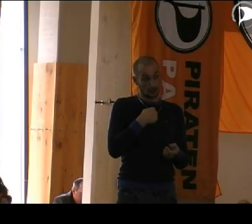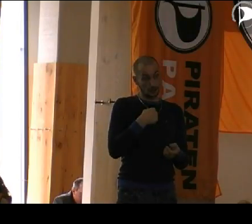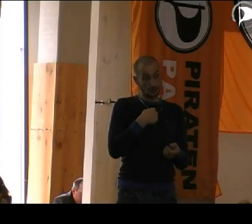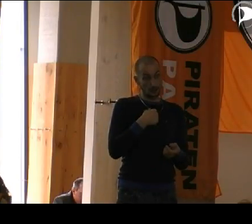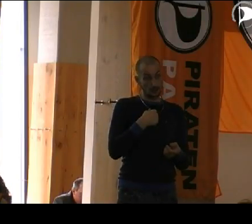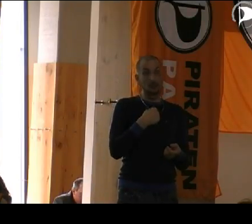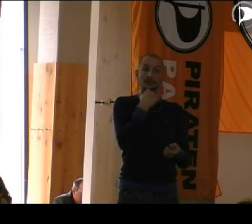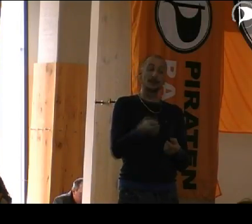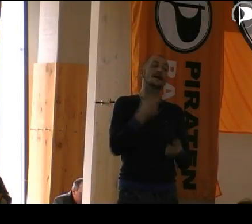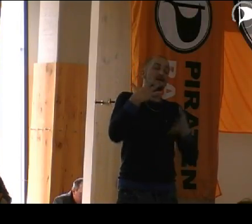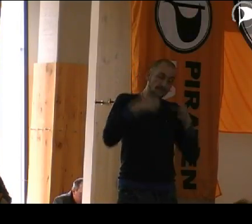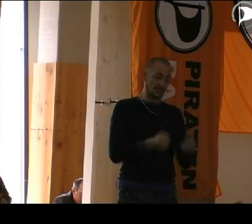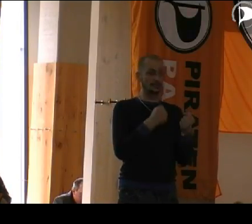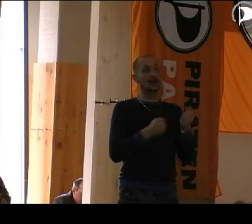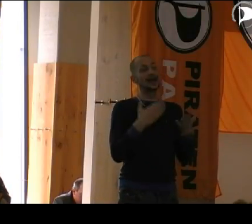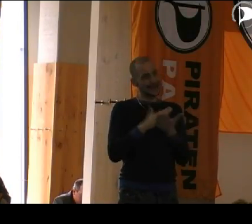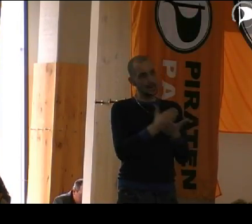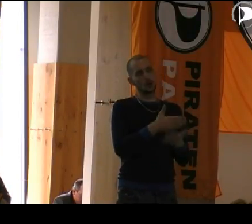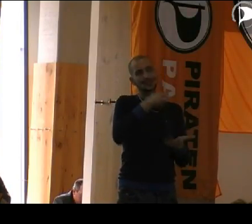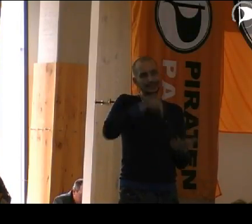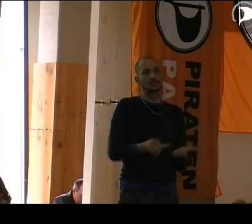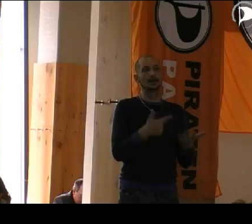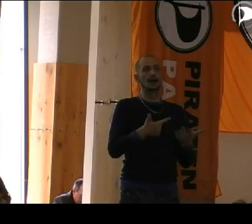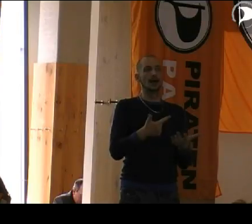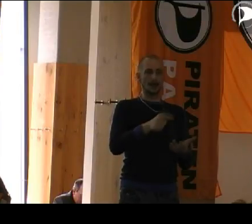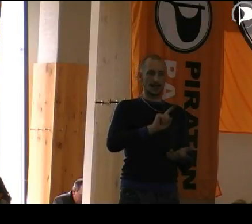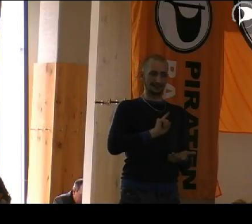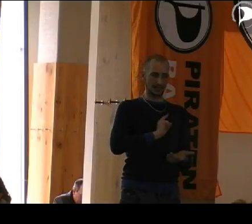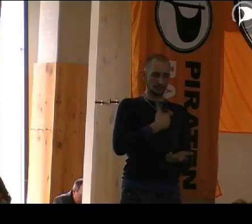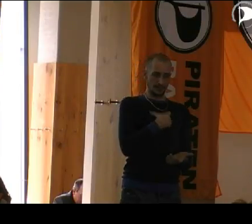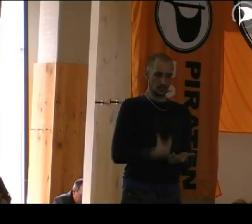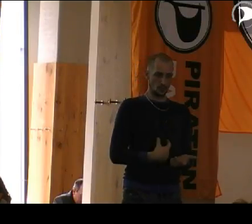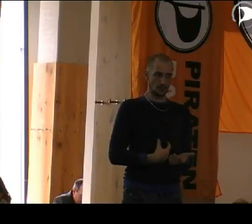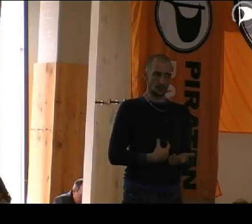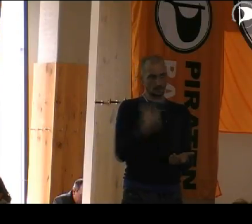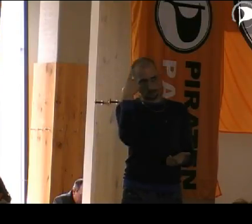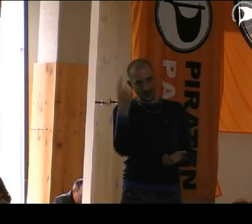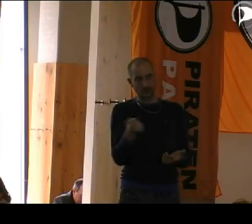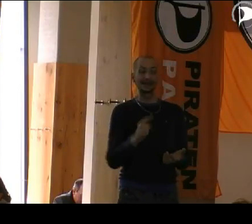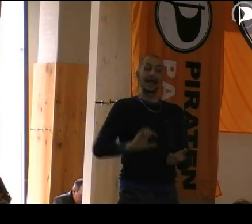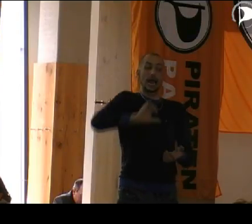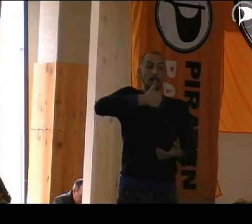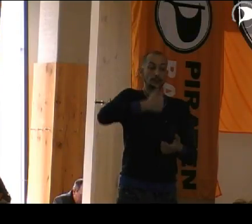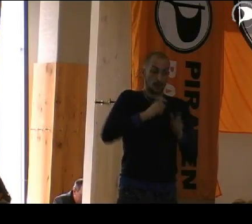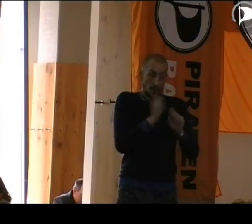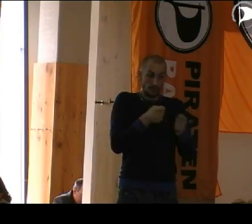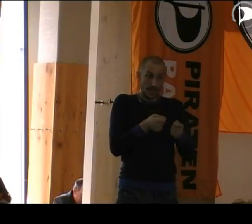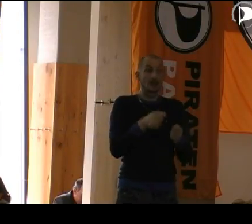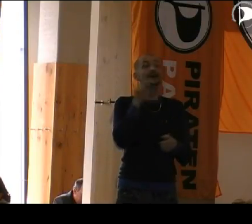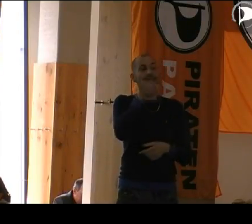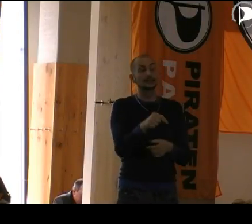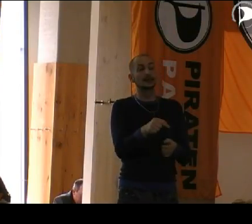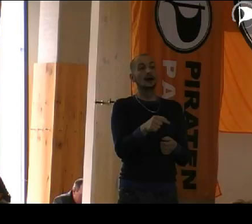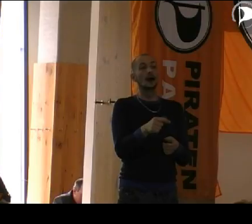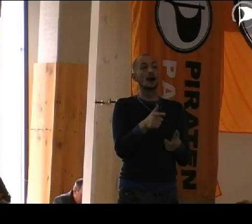entsteht persönlich schließlich den ersten antrag welche verteilt meiner meinung nach